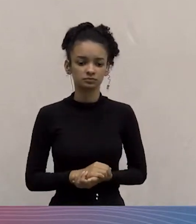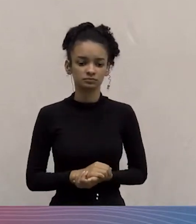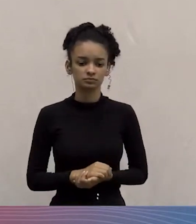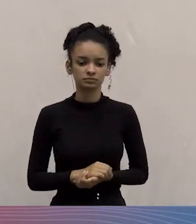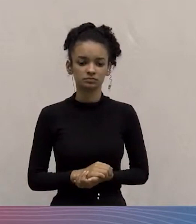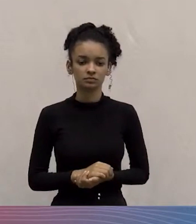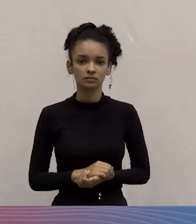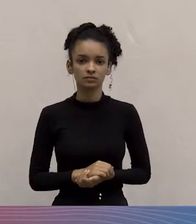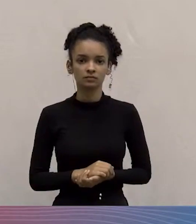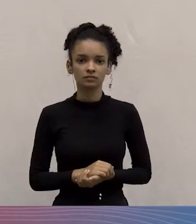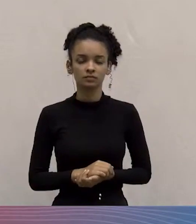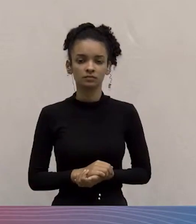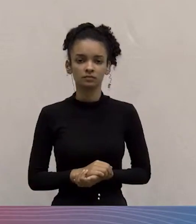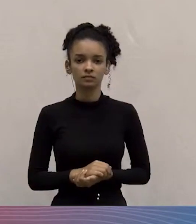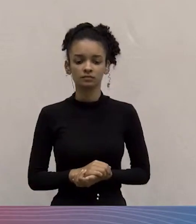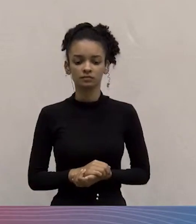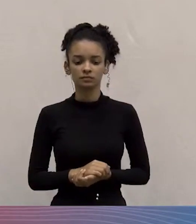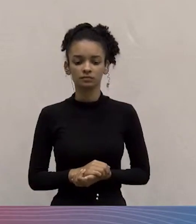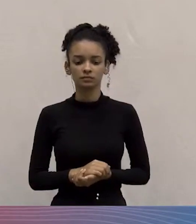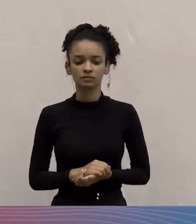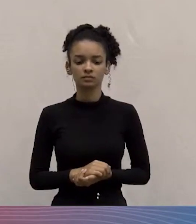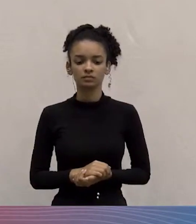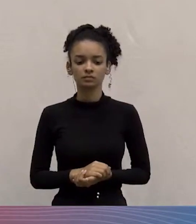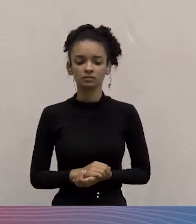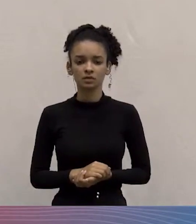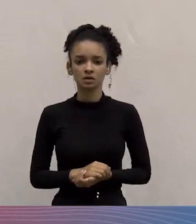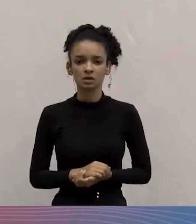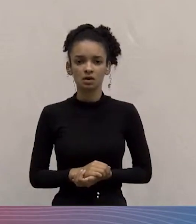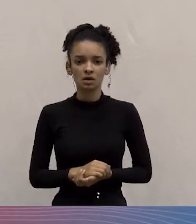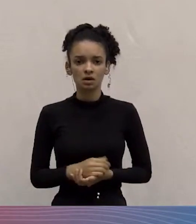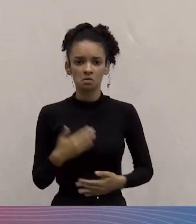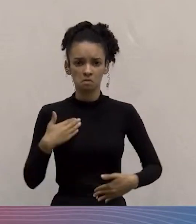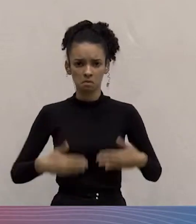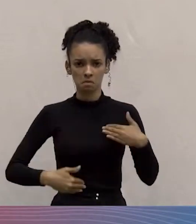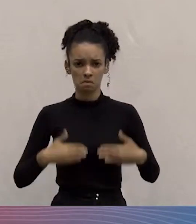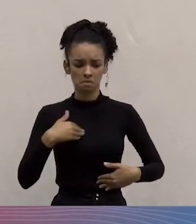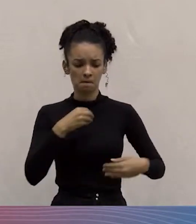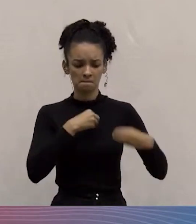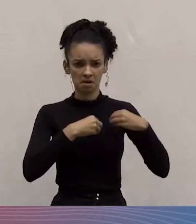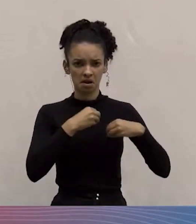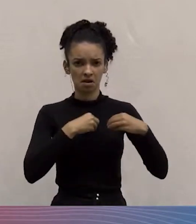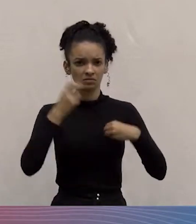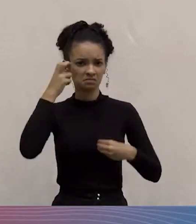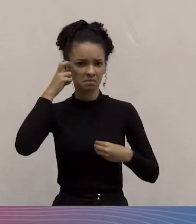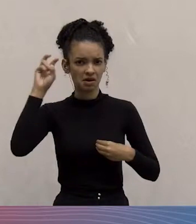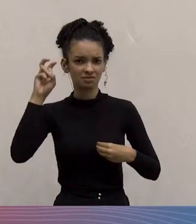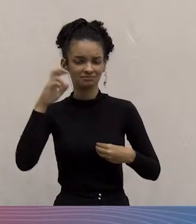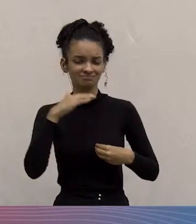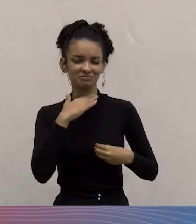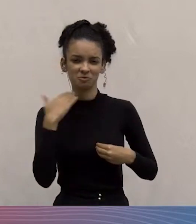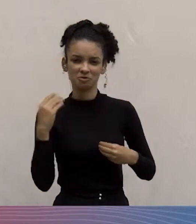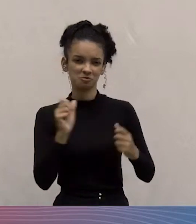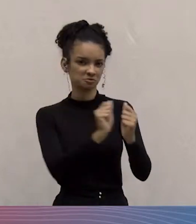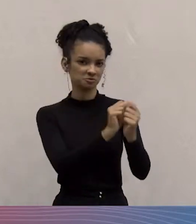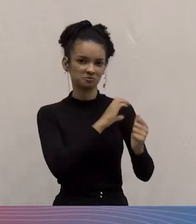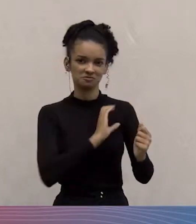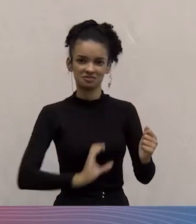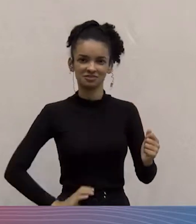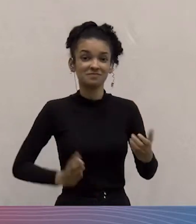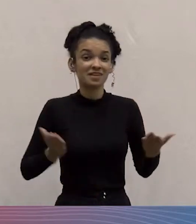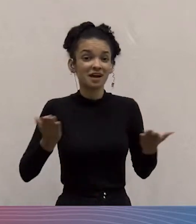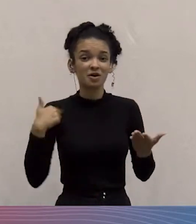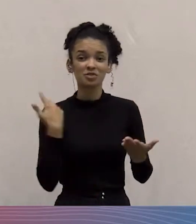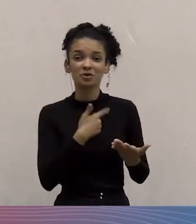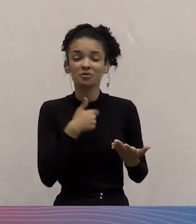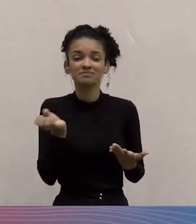A carne com toda a sua capacidade no velho homem, irmão, morreu com Cristo. E agora, irmão, nós estamos